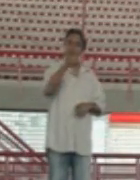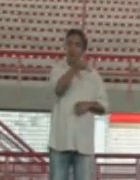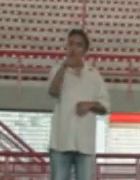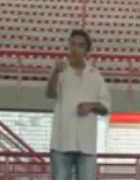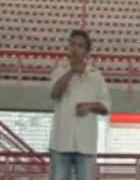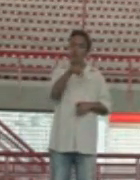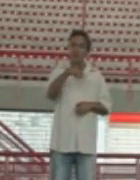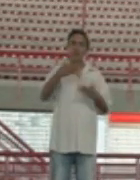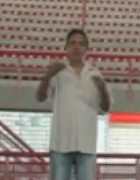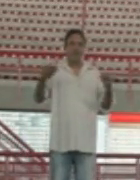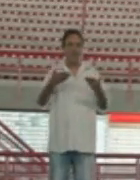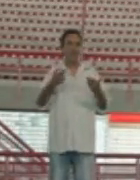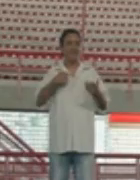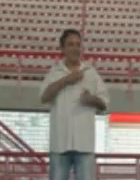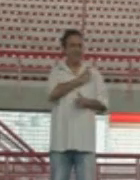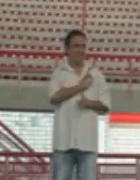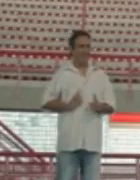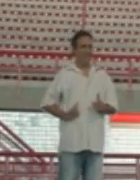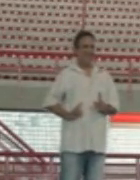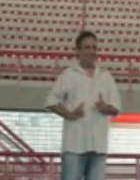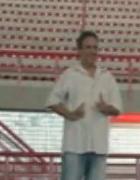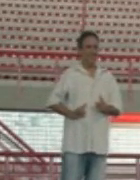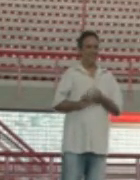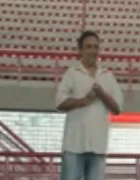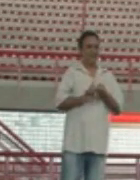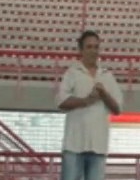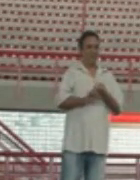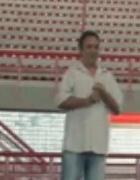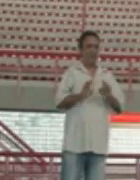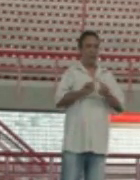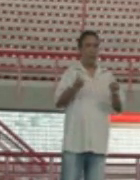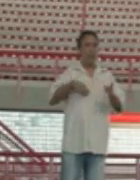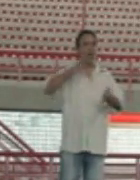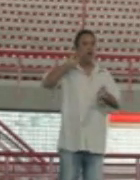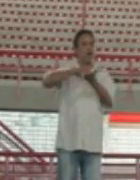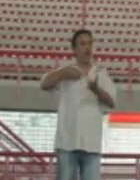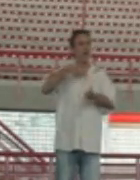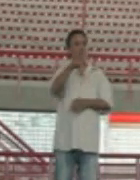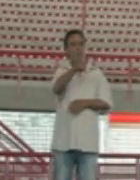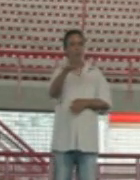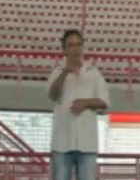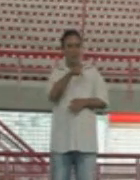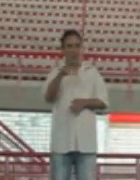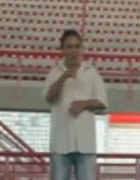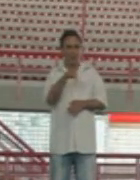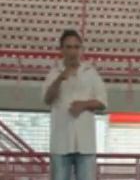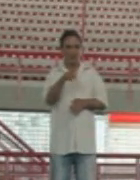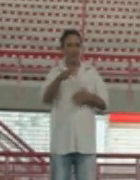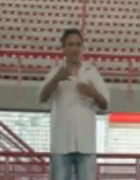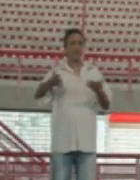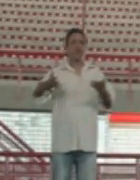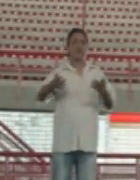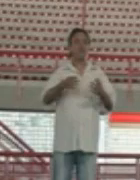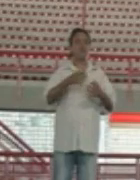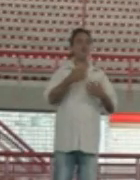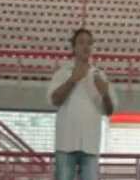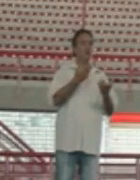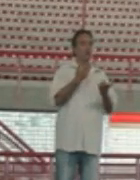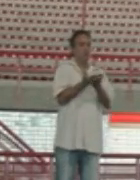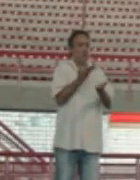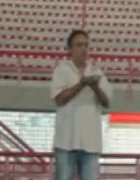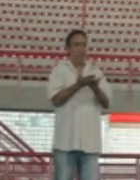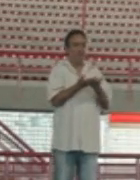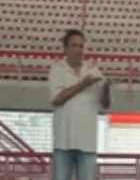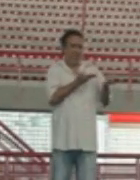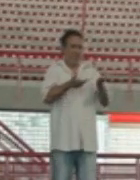eu estou deputado, exerço a função de deputado. Mas eu sou mesmo professor, nunca deixei de dar aula. E quando fui